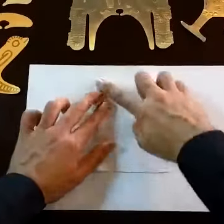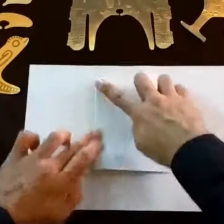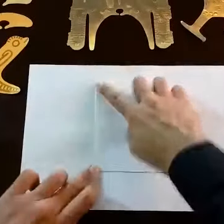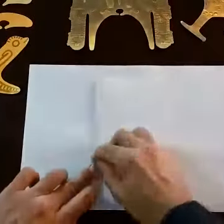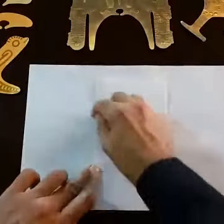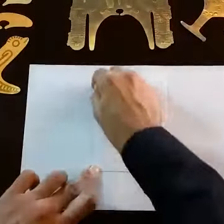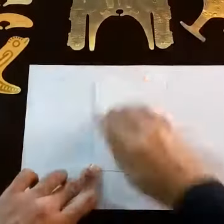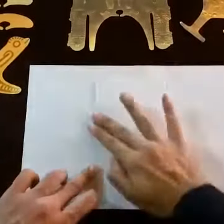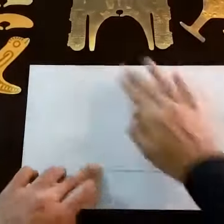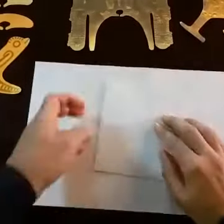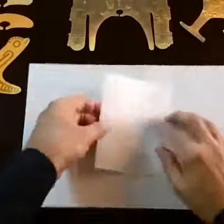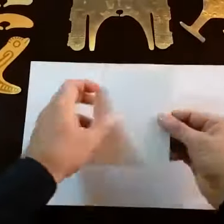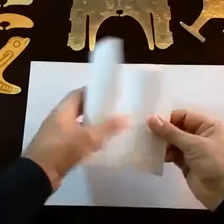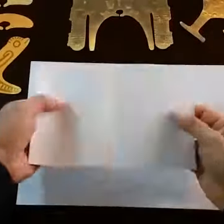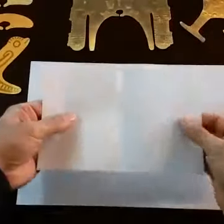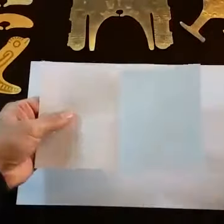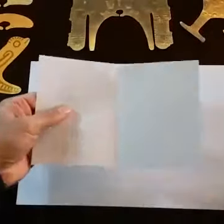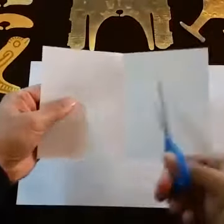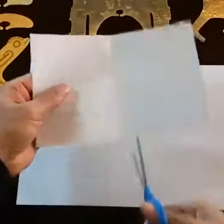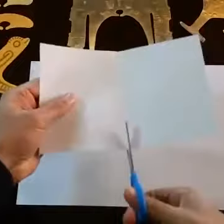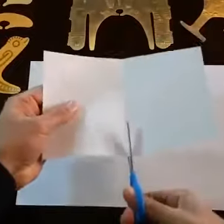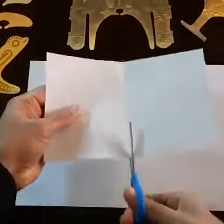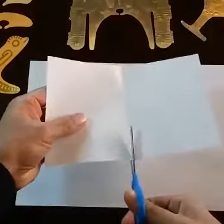Doblémosla por la mitad y recortémosla.